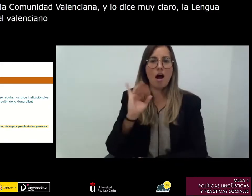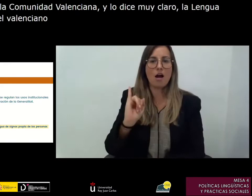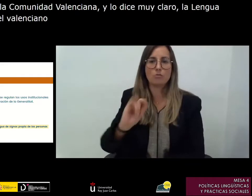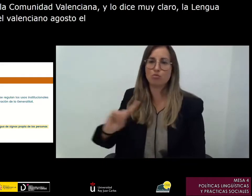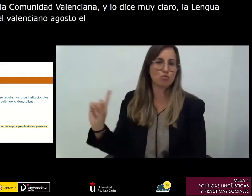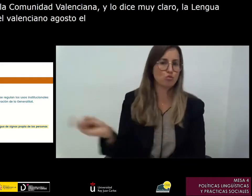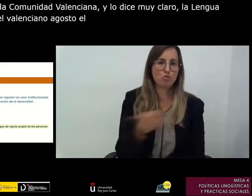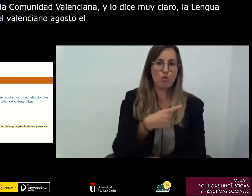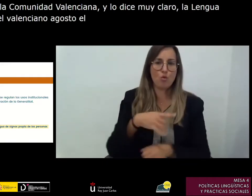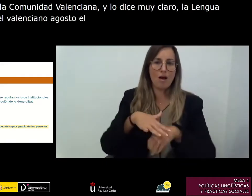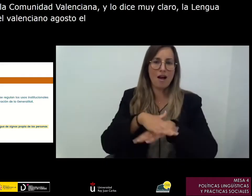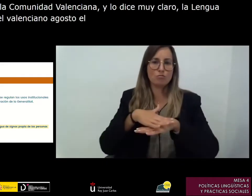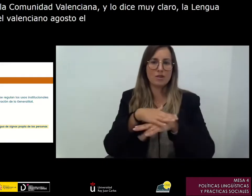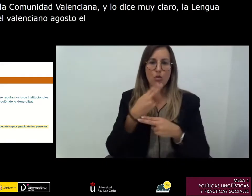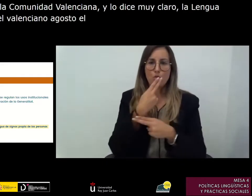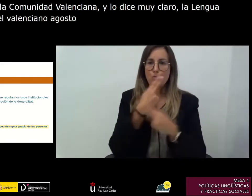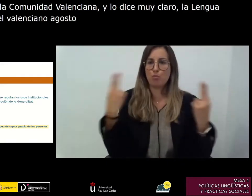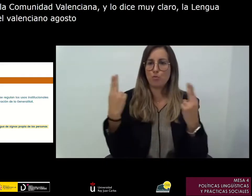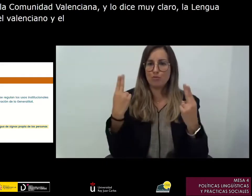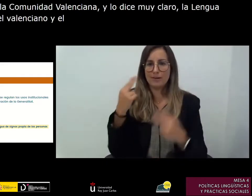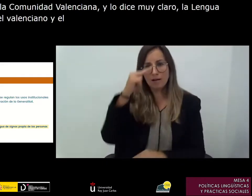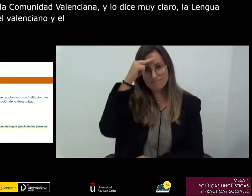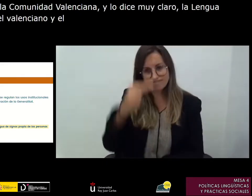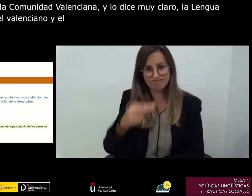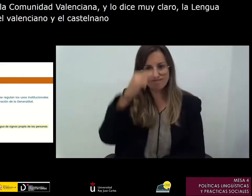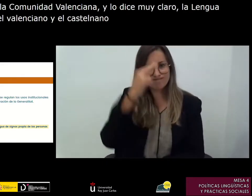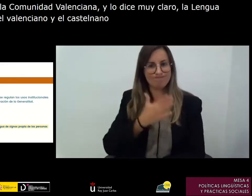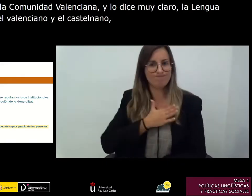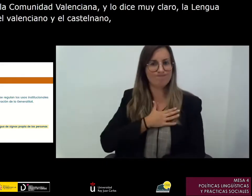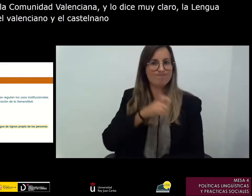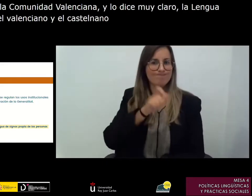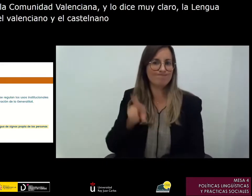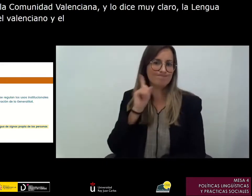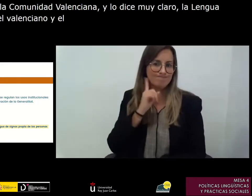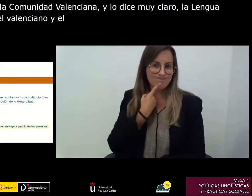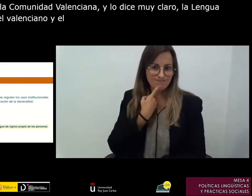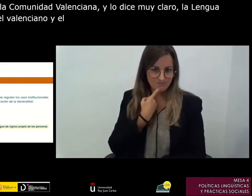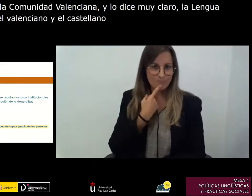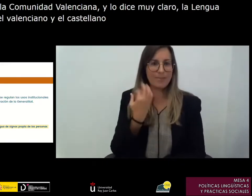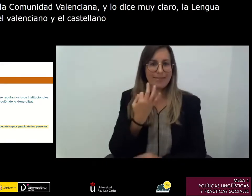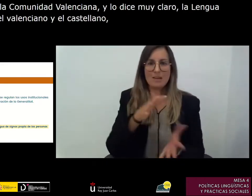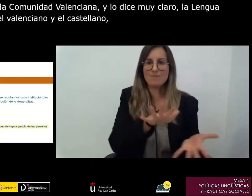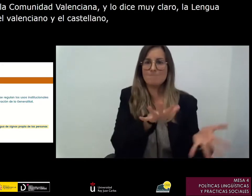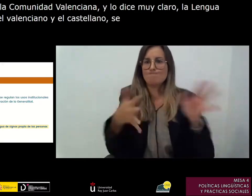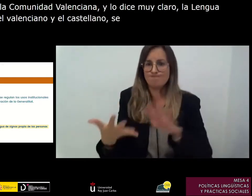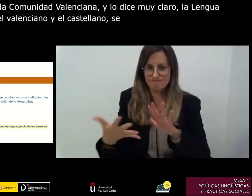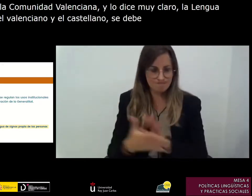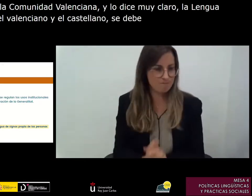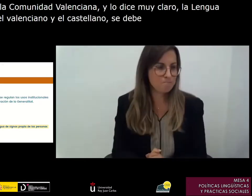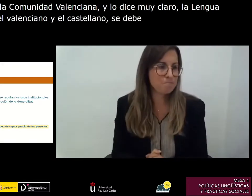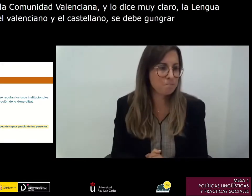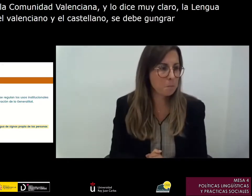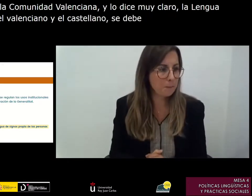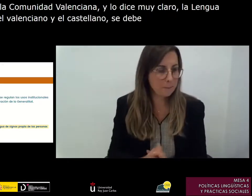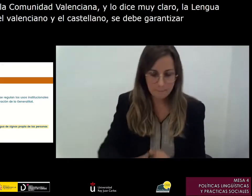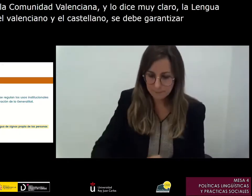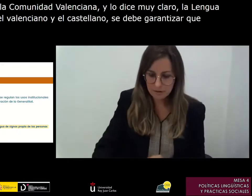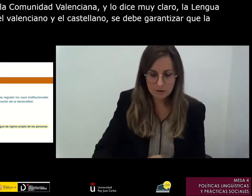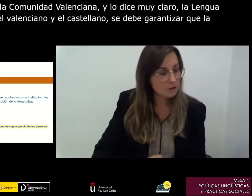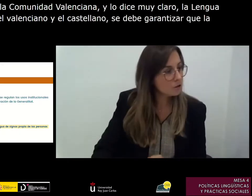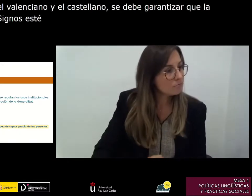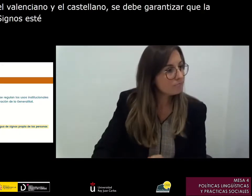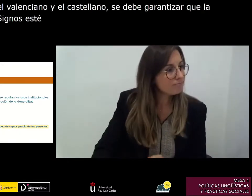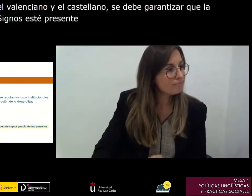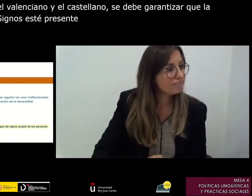como lengua oficial. Se debe garantizar que esta lengua esté presente en la administración pública valenciana y se